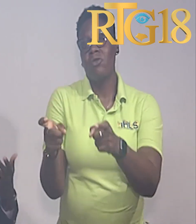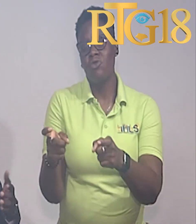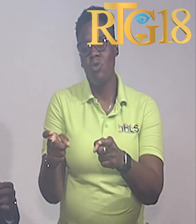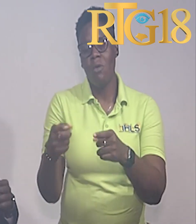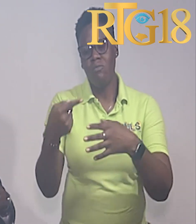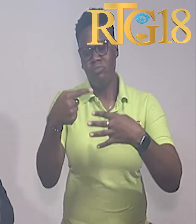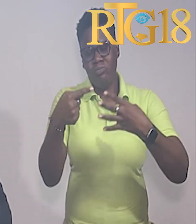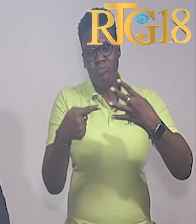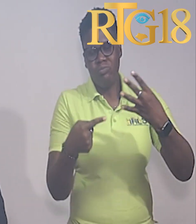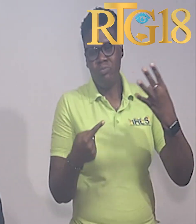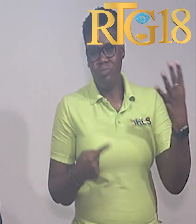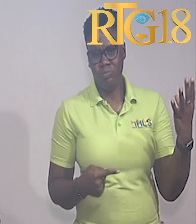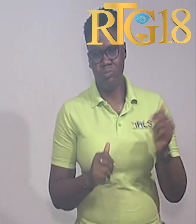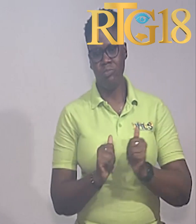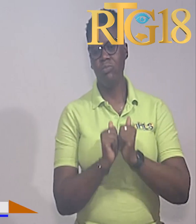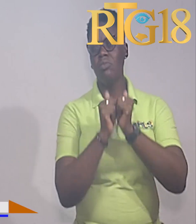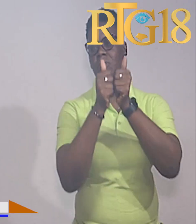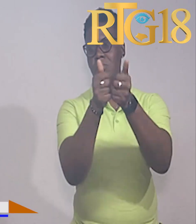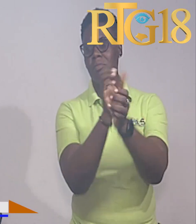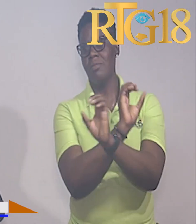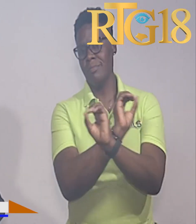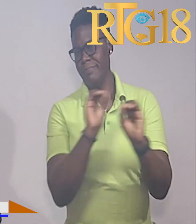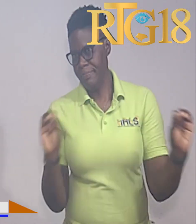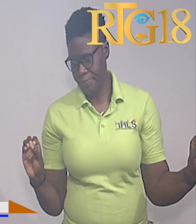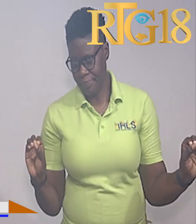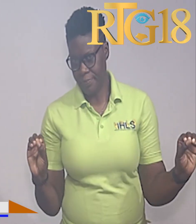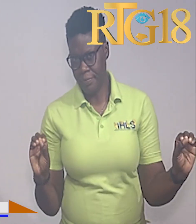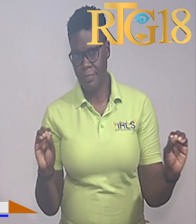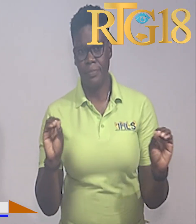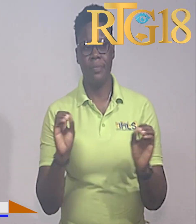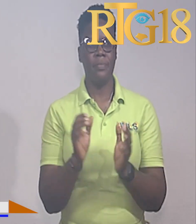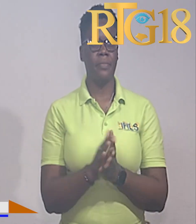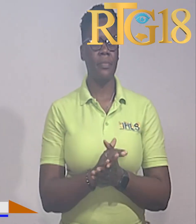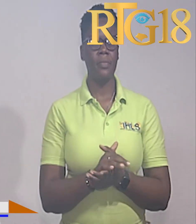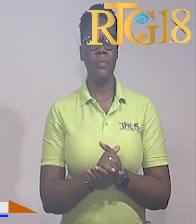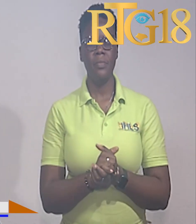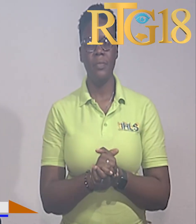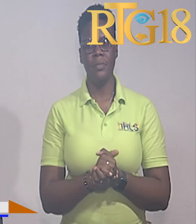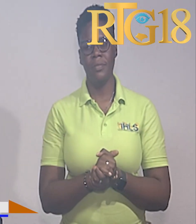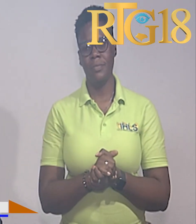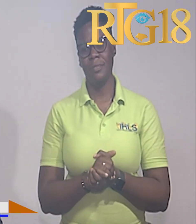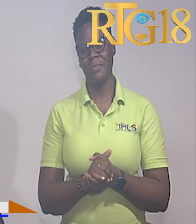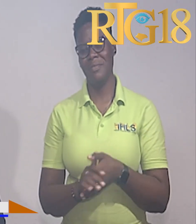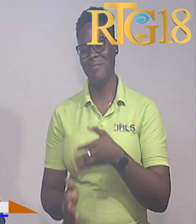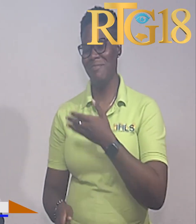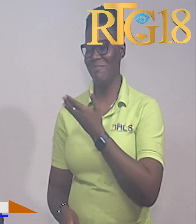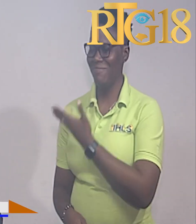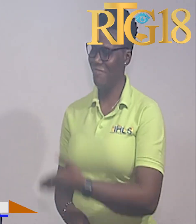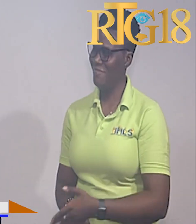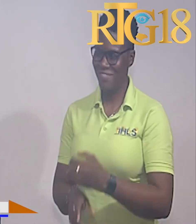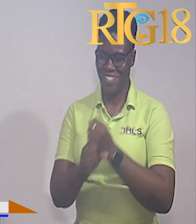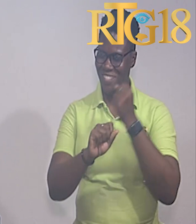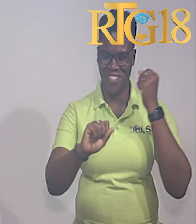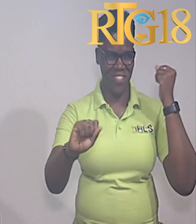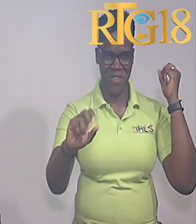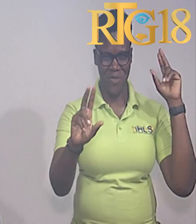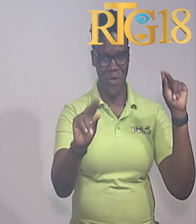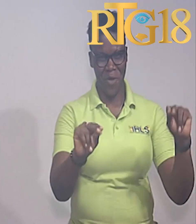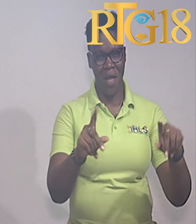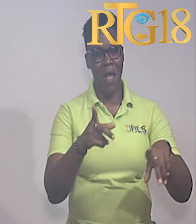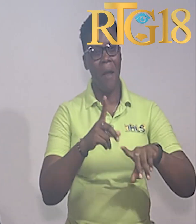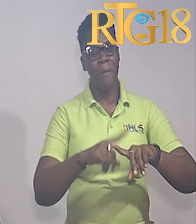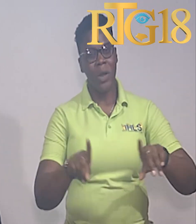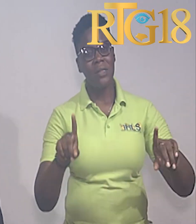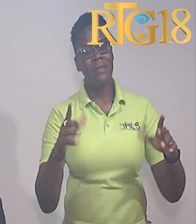pile l'autre forme d'accompagnement socio-économique. Bien entendu, je ne parle pas long. Mais je ne